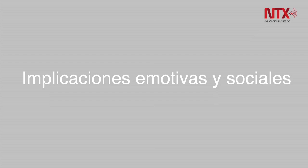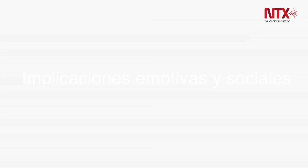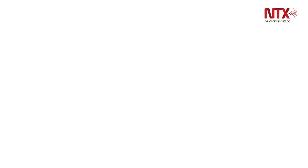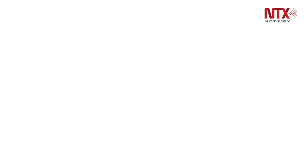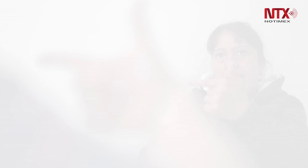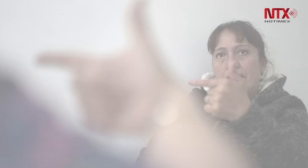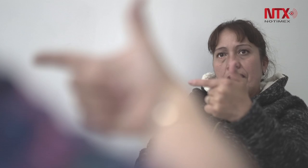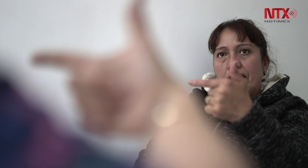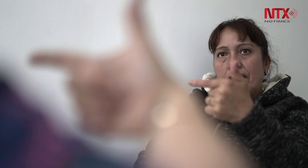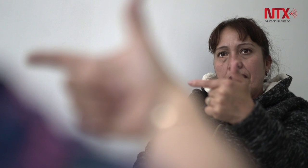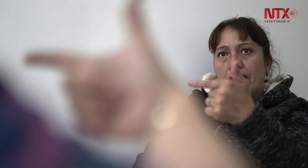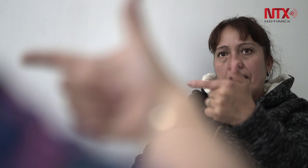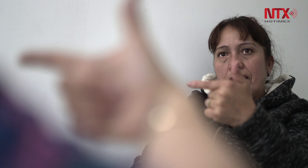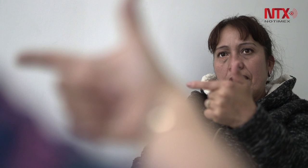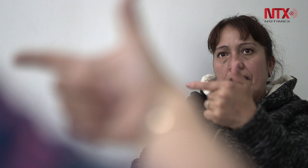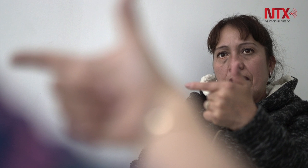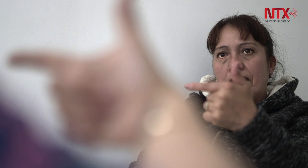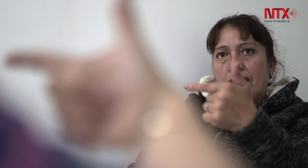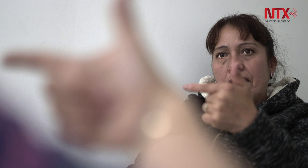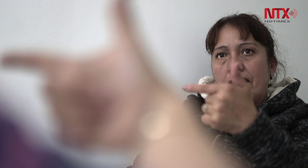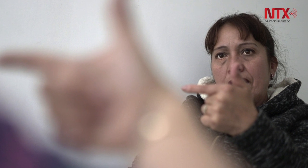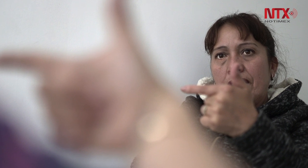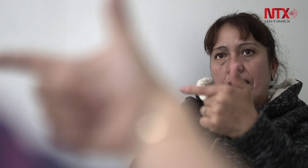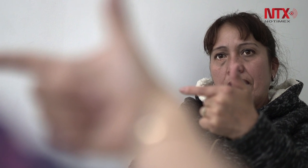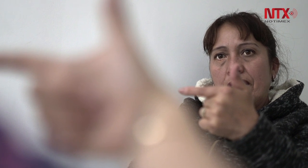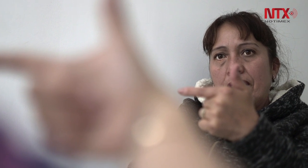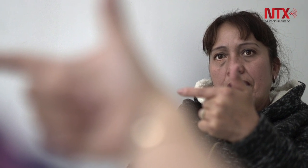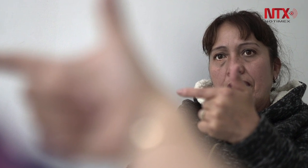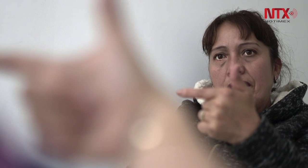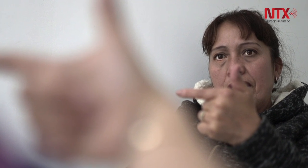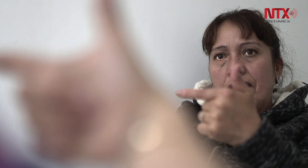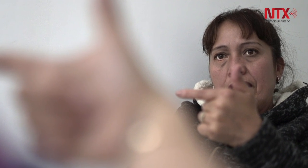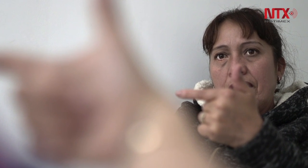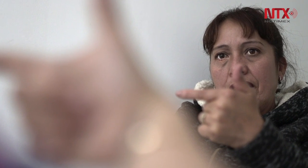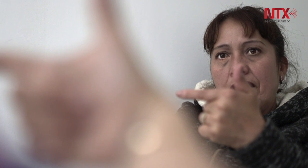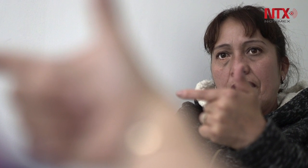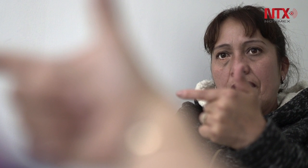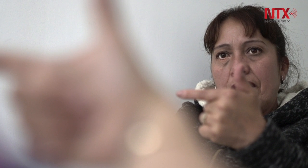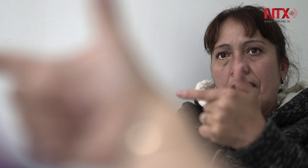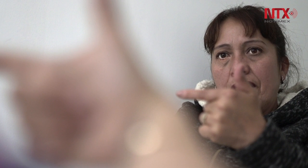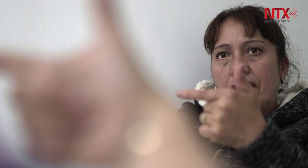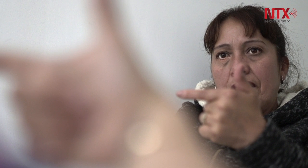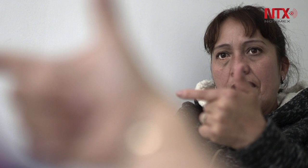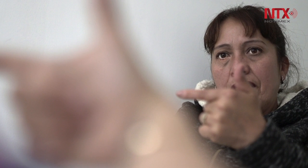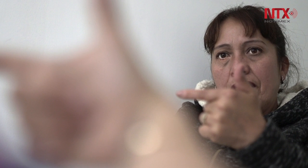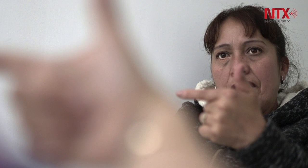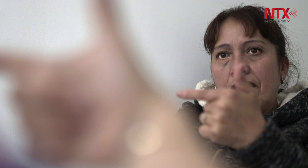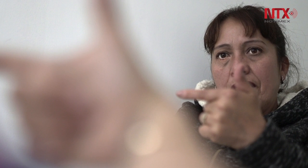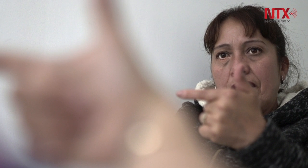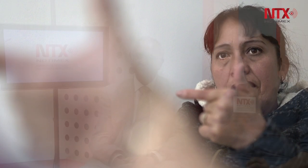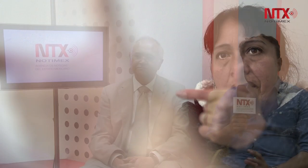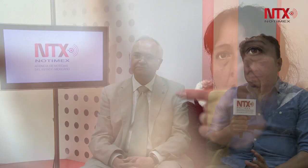Creo que en términos sociales, Manos Parlantes tiene una tarea muy relevante. Por